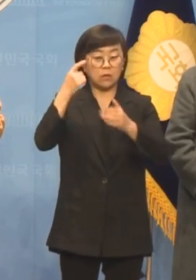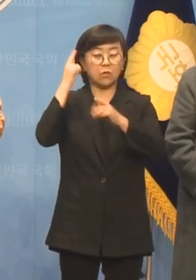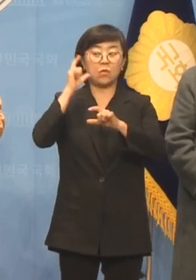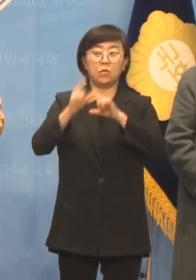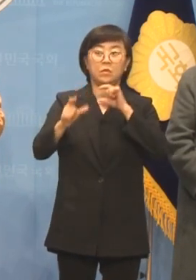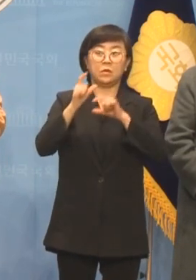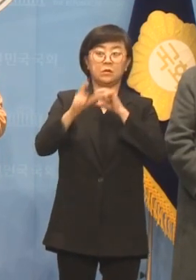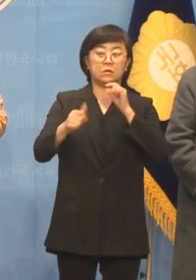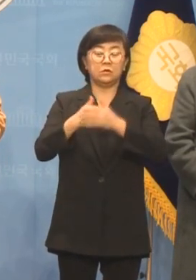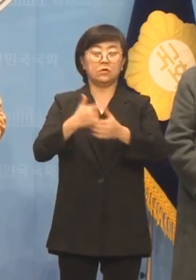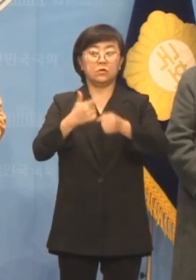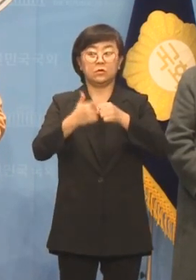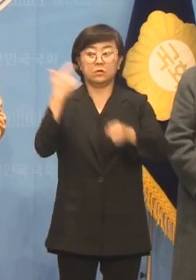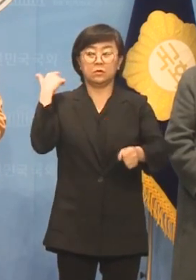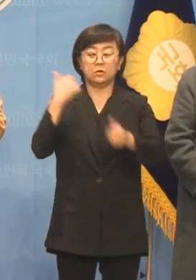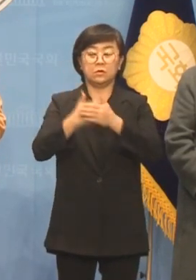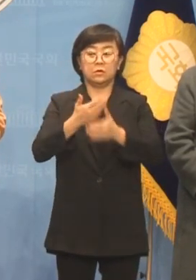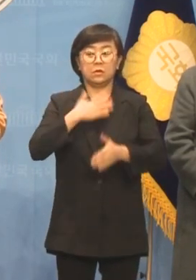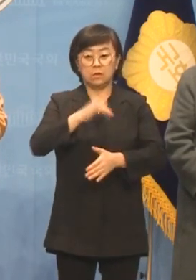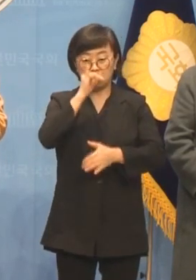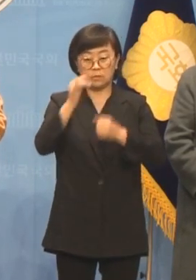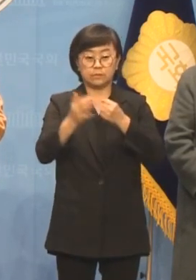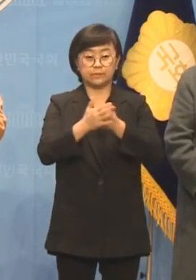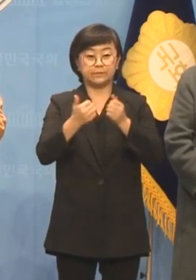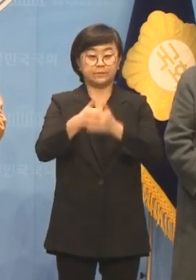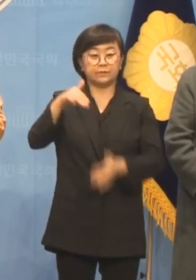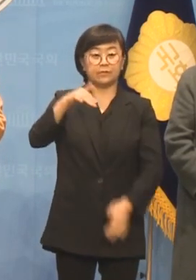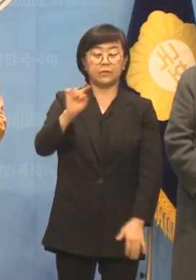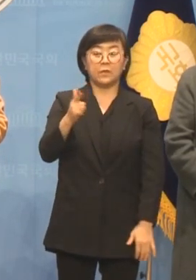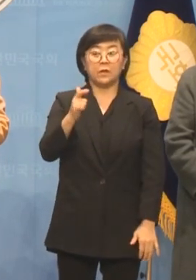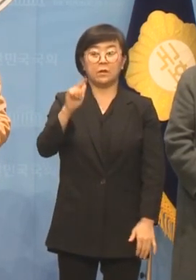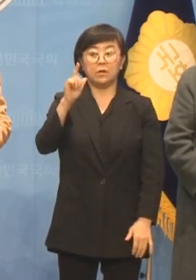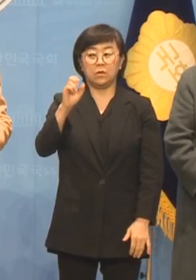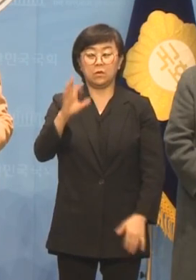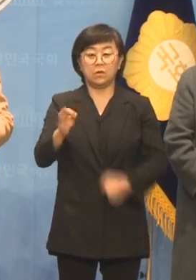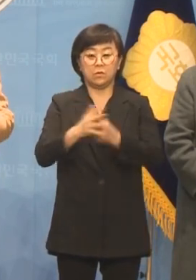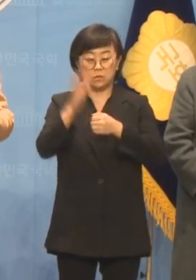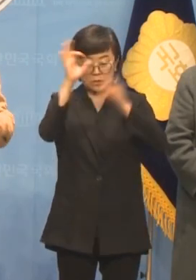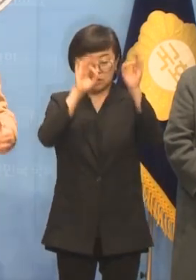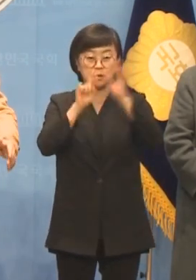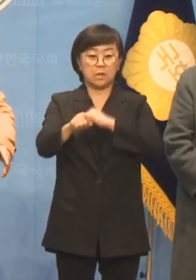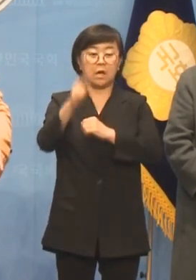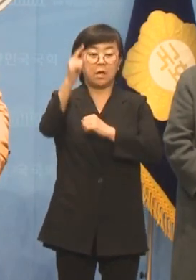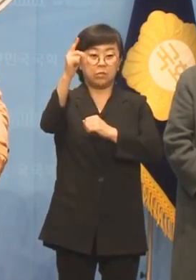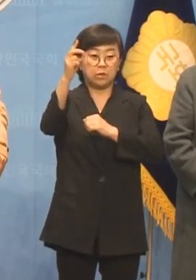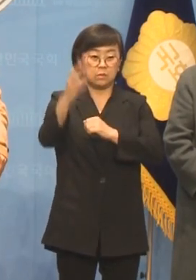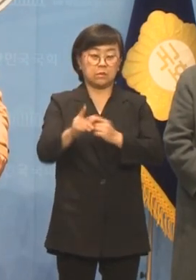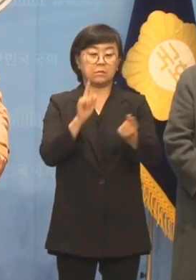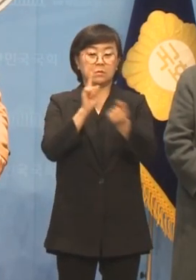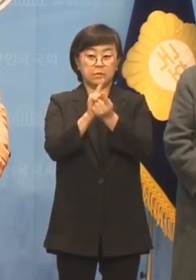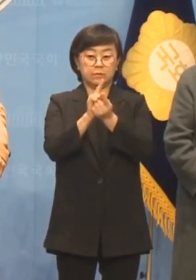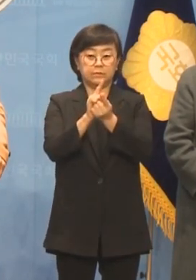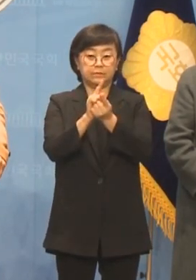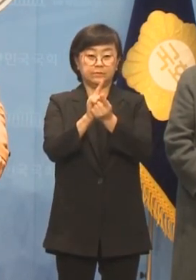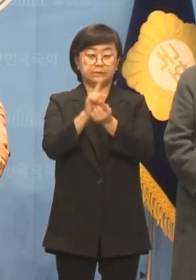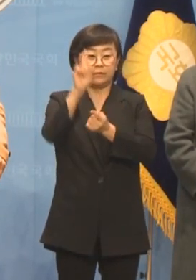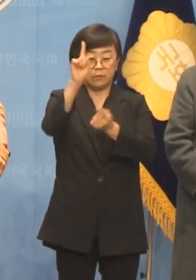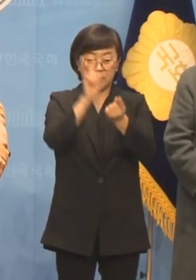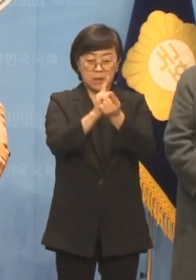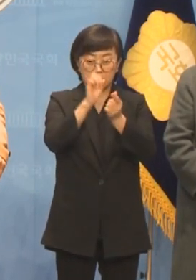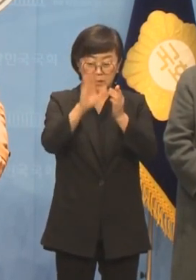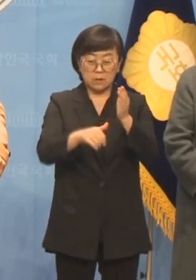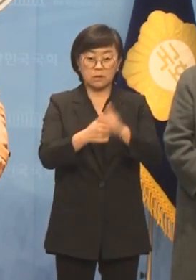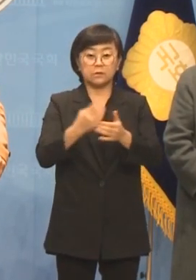고민하다가 6년 전에 이미 알고 지낸 천공을 찾아가서 3차례를 연속으로 만나서, 한 번 만날